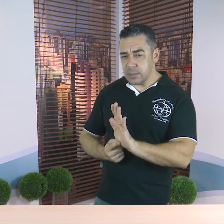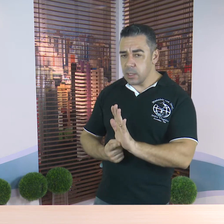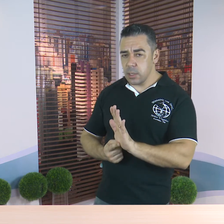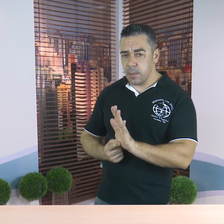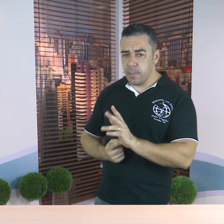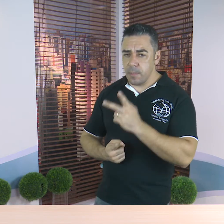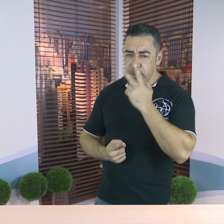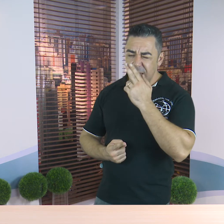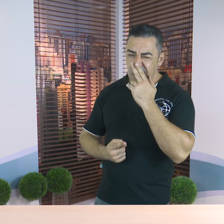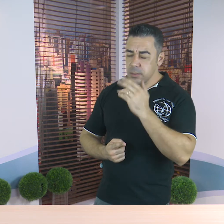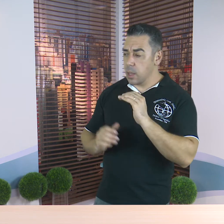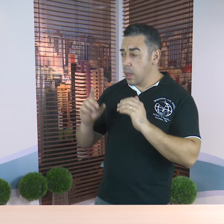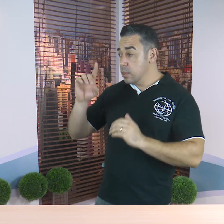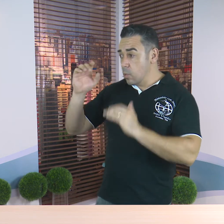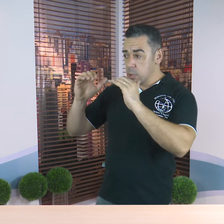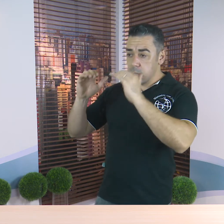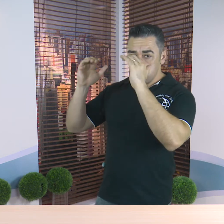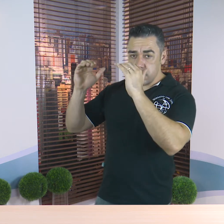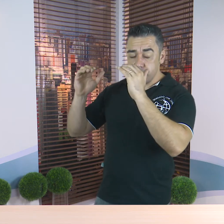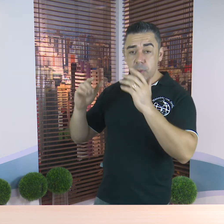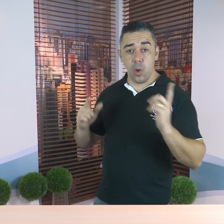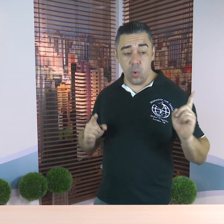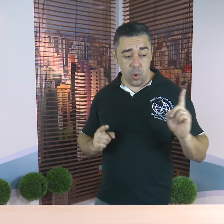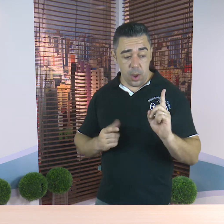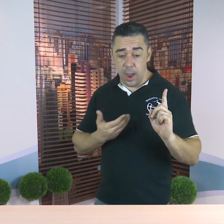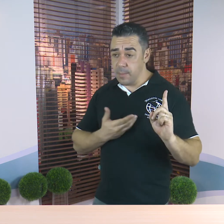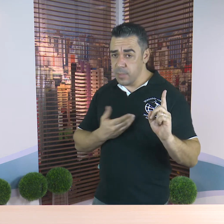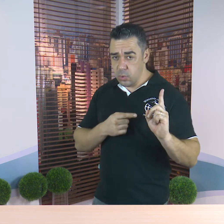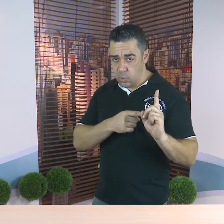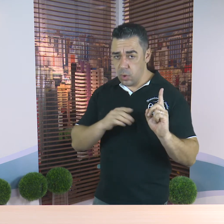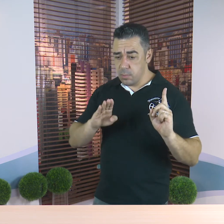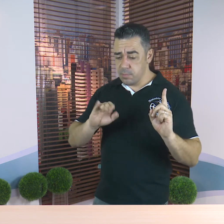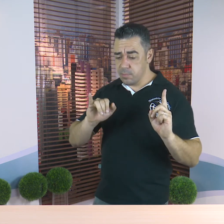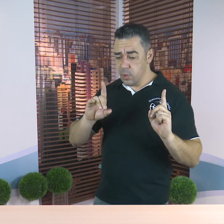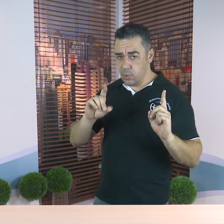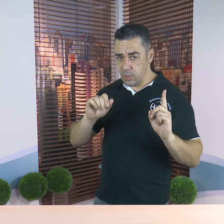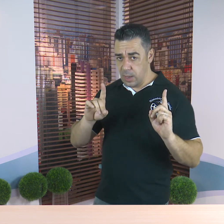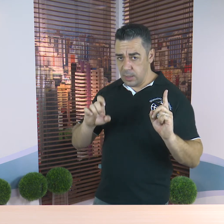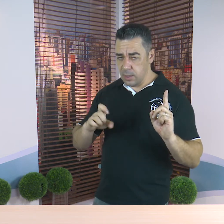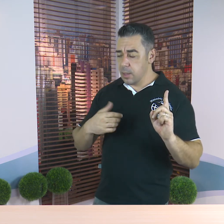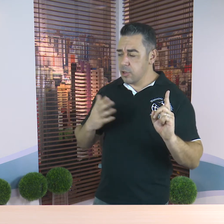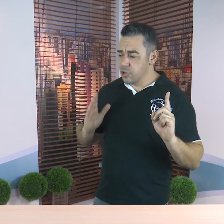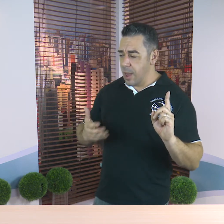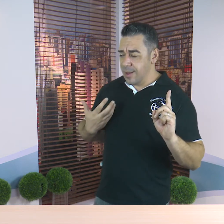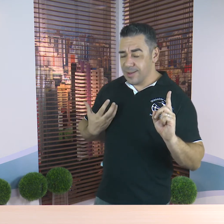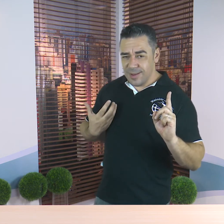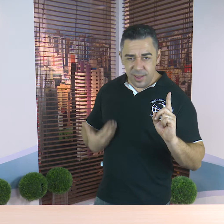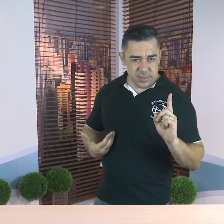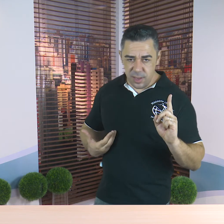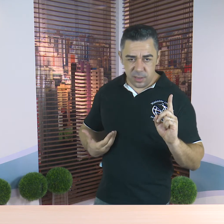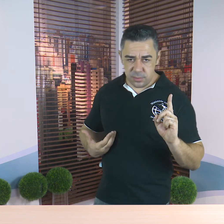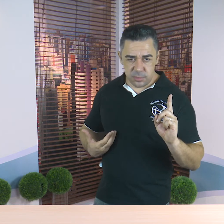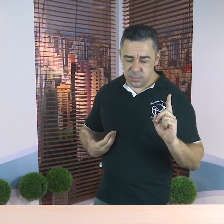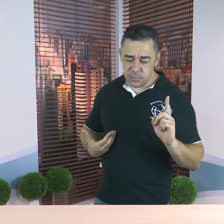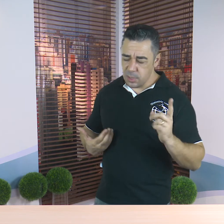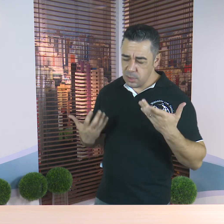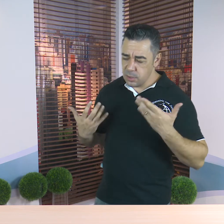da grandeza de Deus. Bildade dá sinais de que está cansado e de que não quer mais discutir com